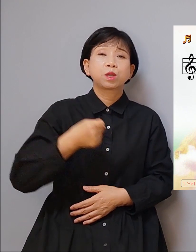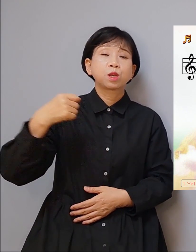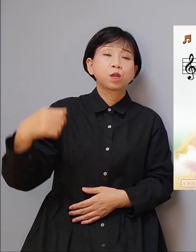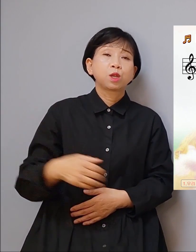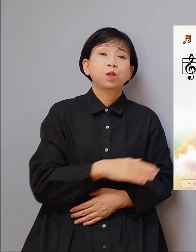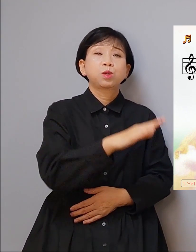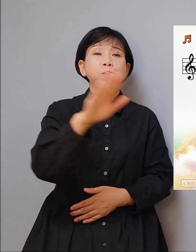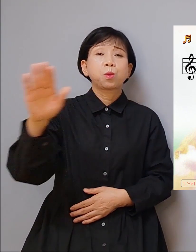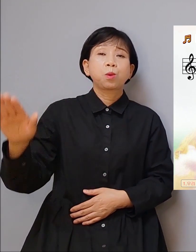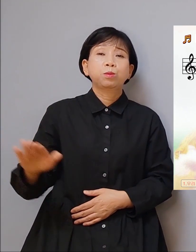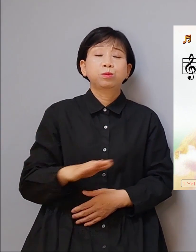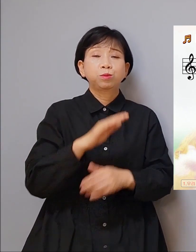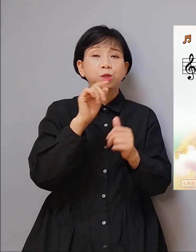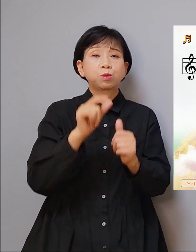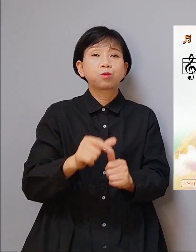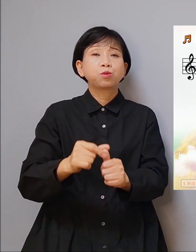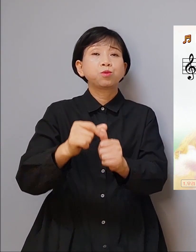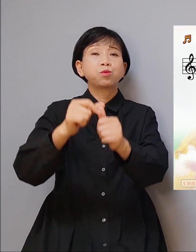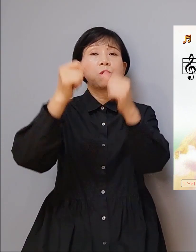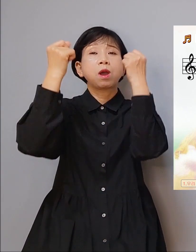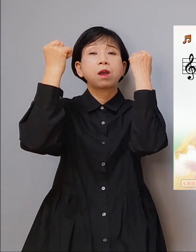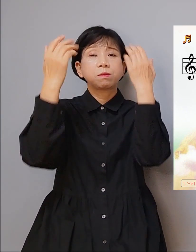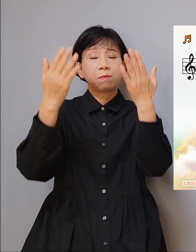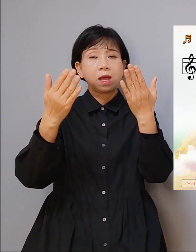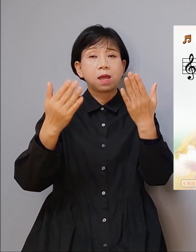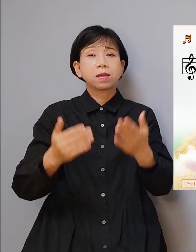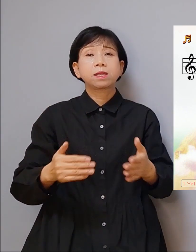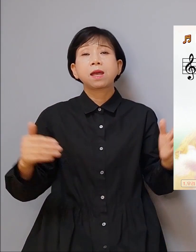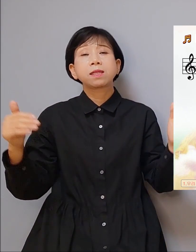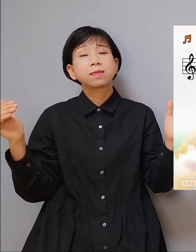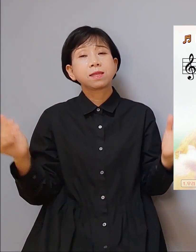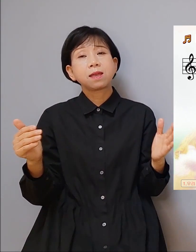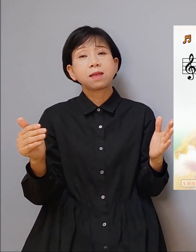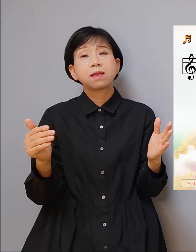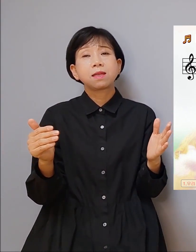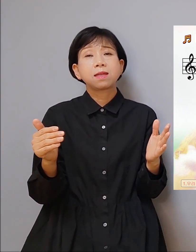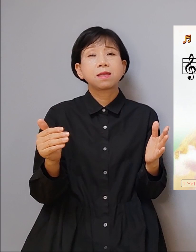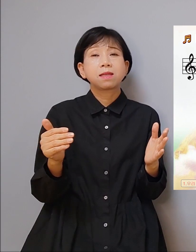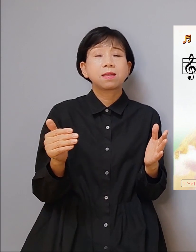그의 피로 우리 구원